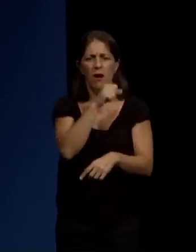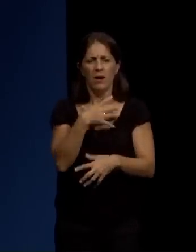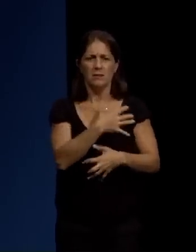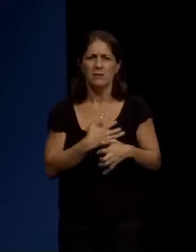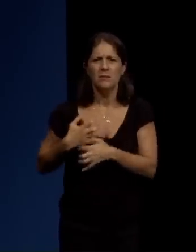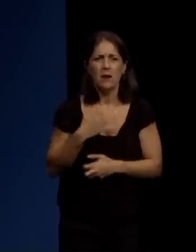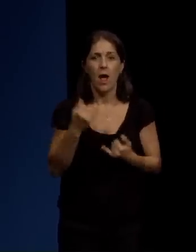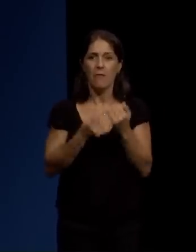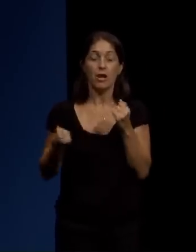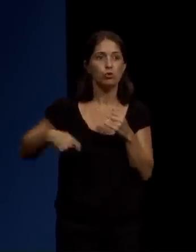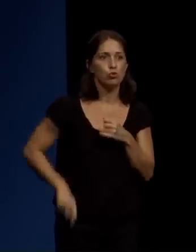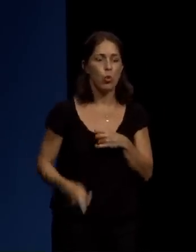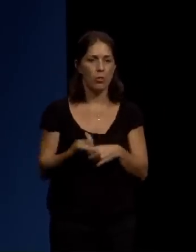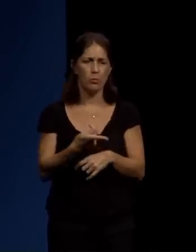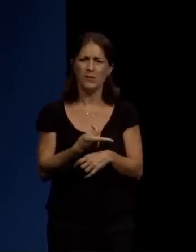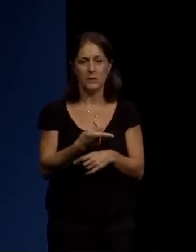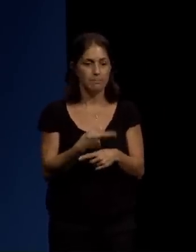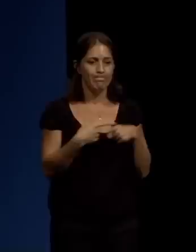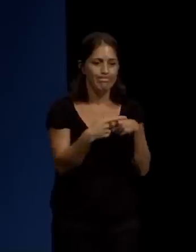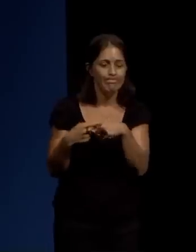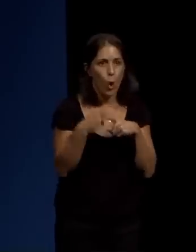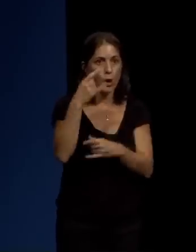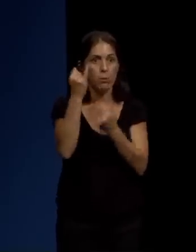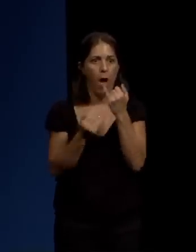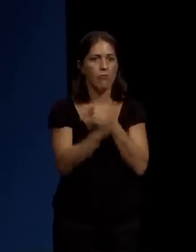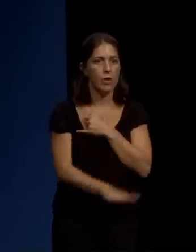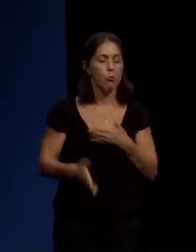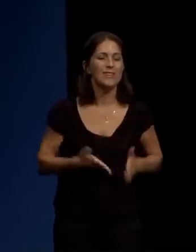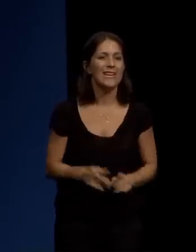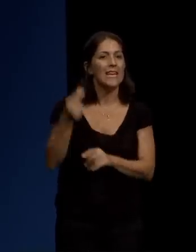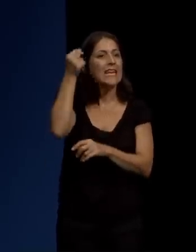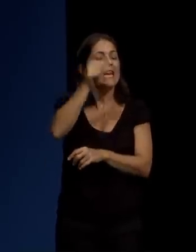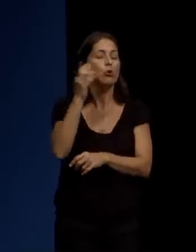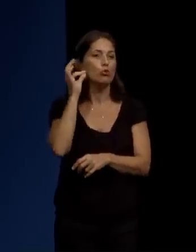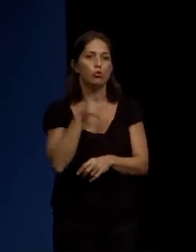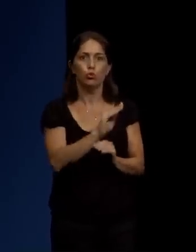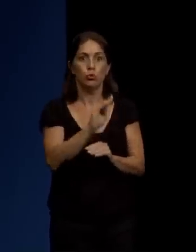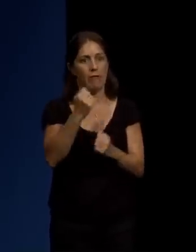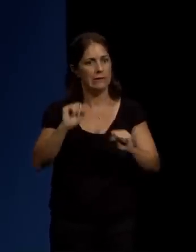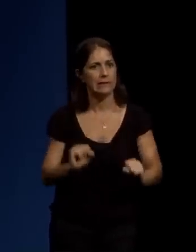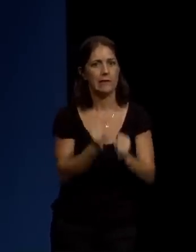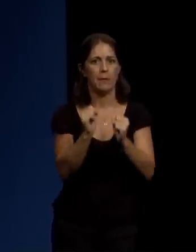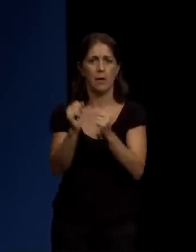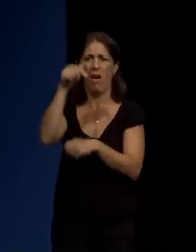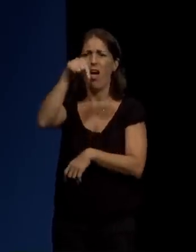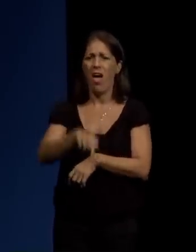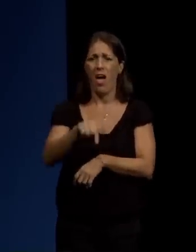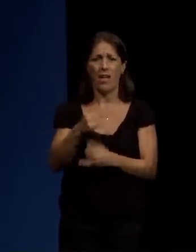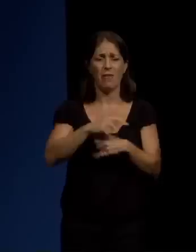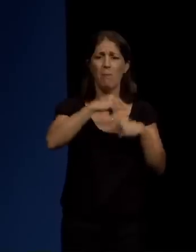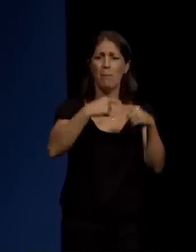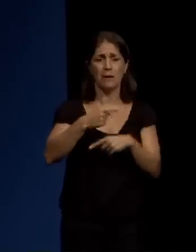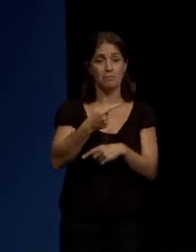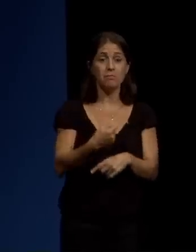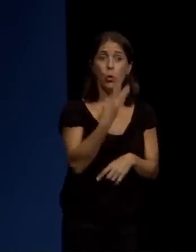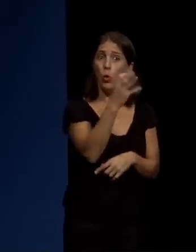seus salarios como poden para chegar a fin de mes e sacar as súas fillas e os seus fillos adiante. Nesta cidade, case o 40% das